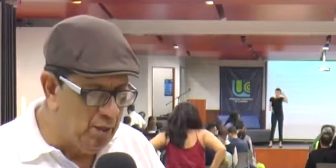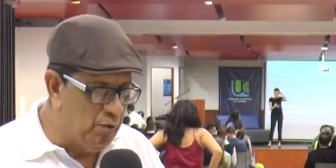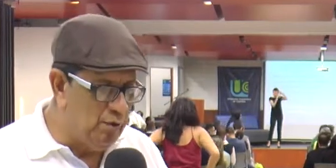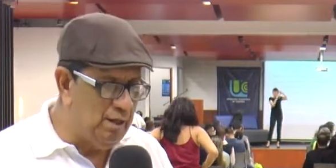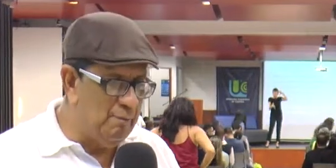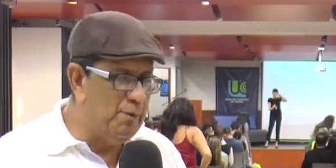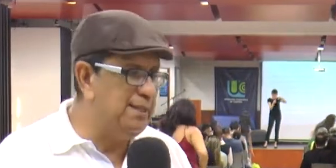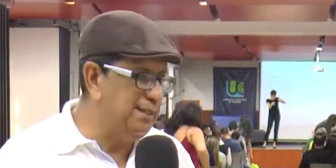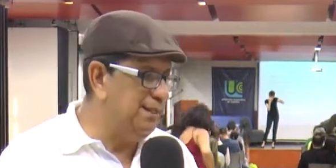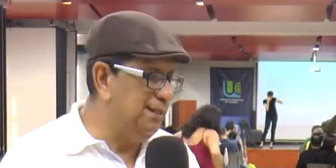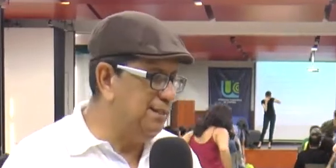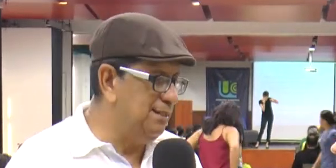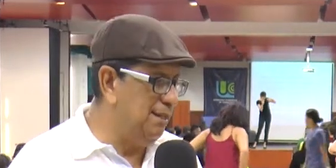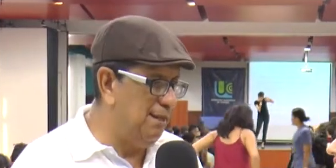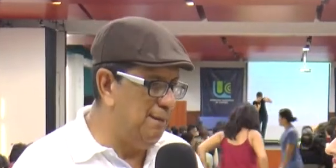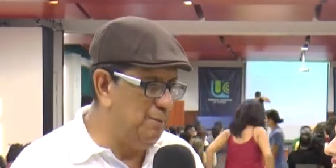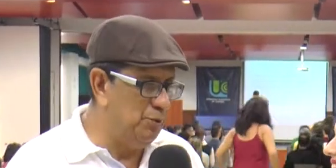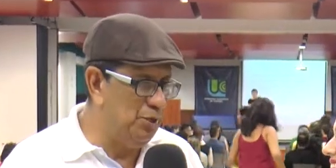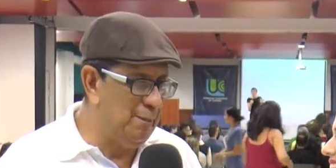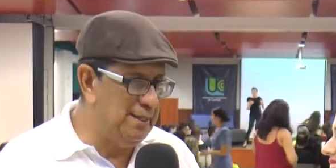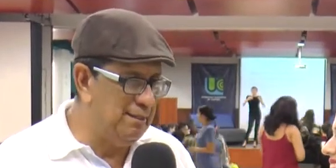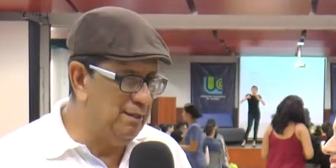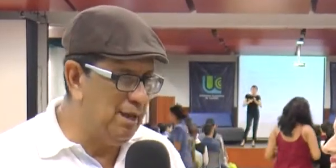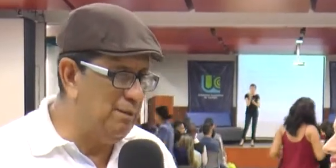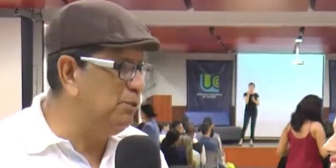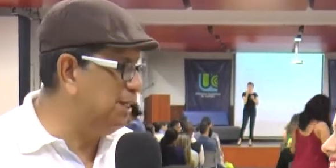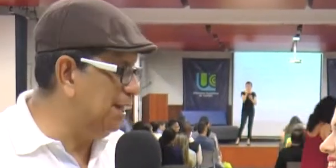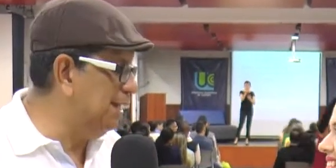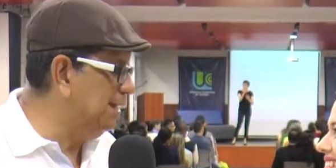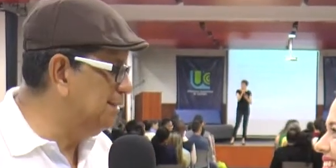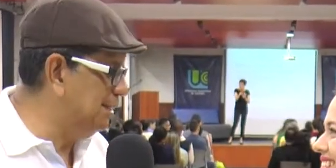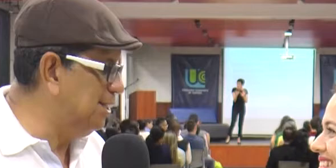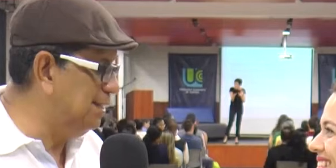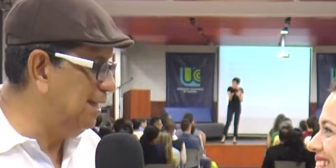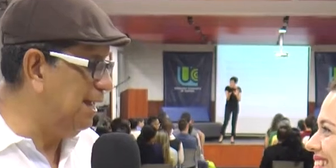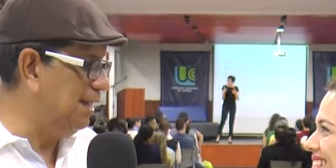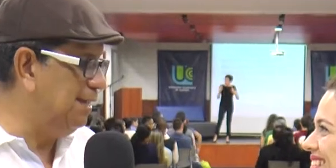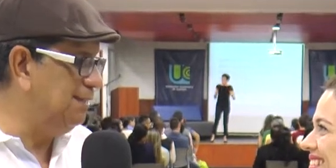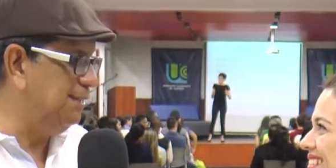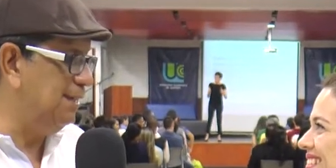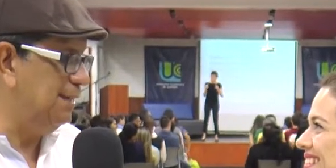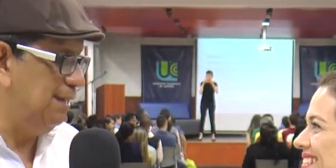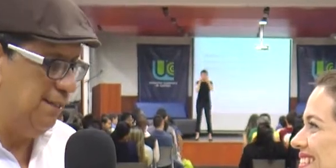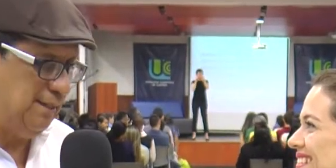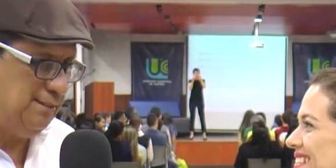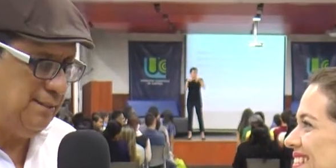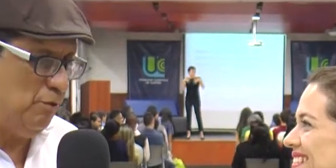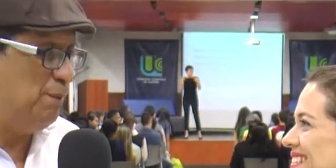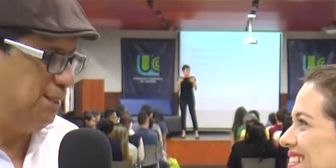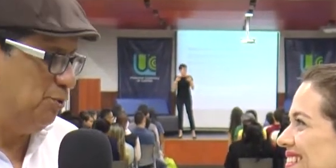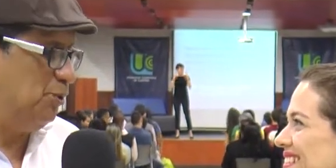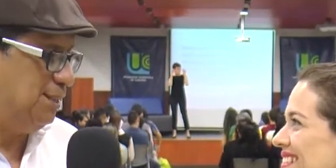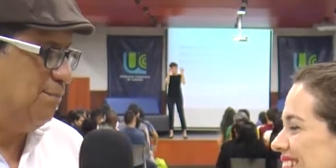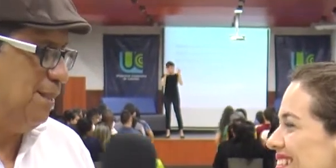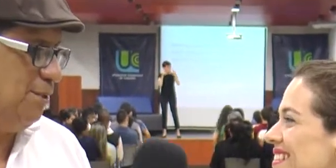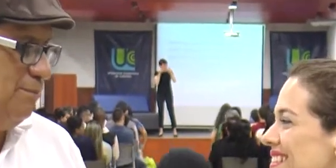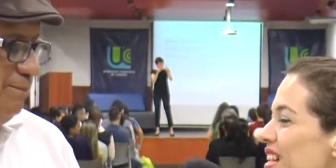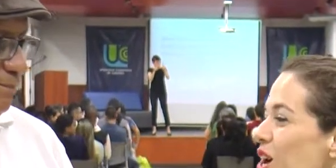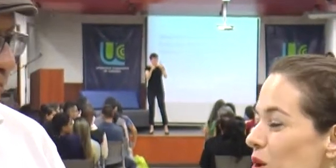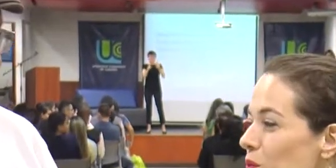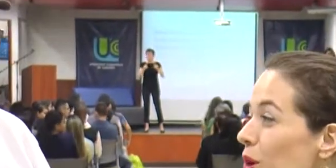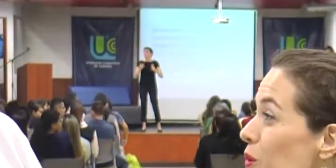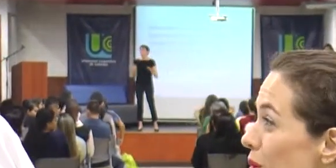inclusión. Con la muy buenas tardes, doctora Mariel, háblenos de qué se trata este conversatorio, este